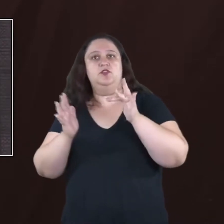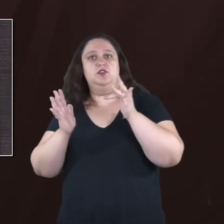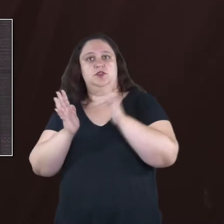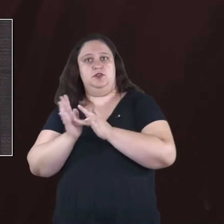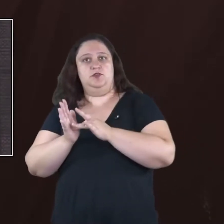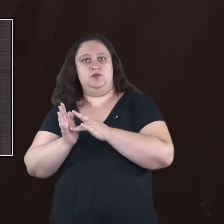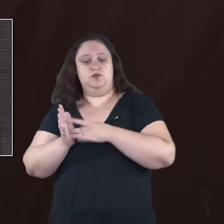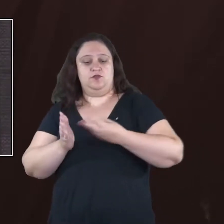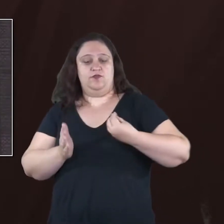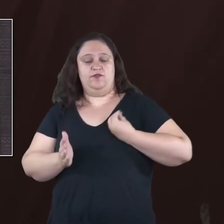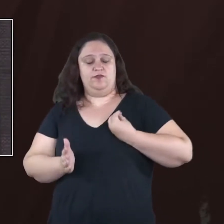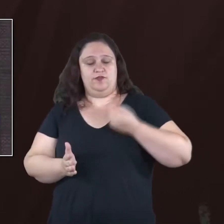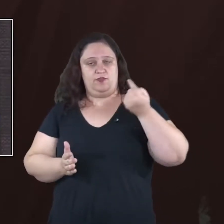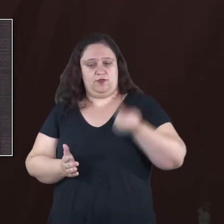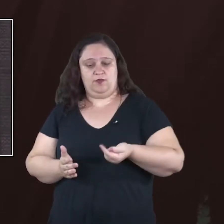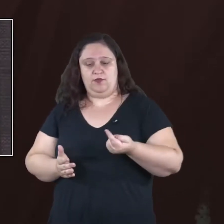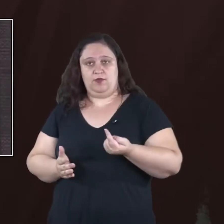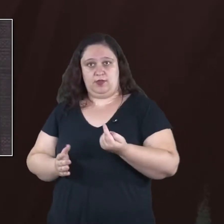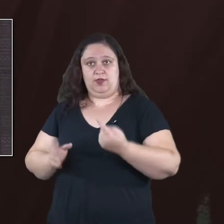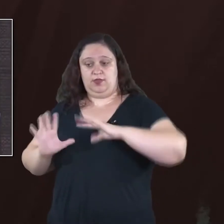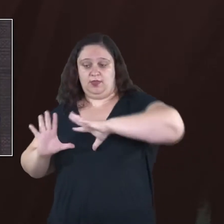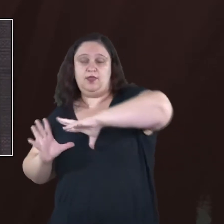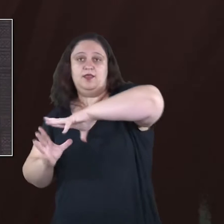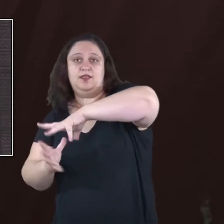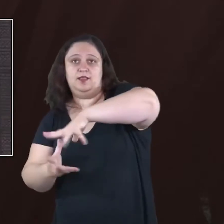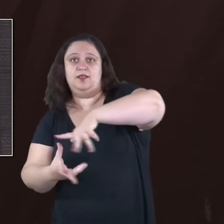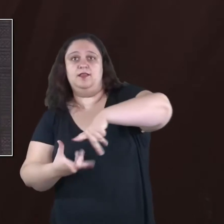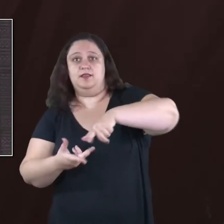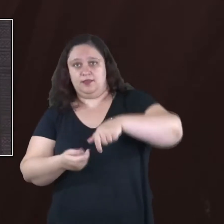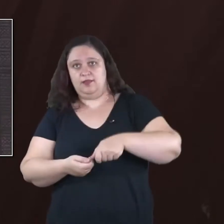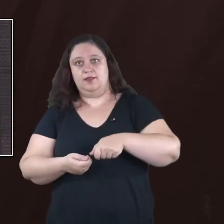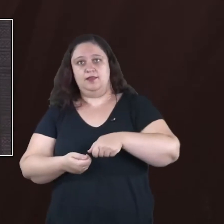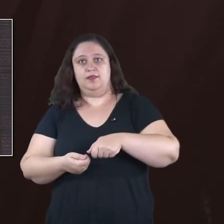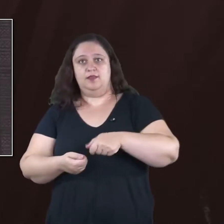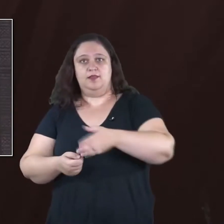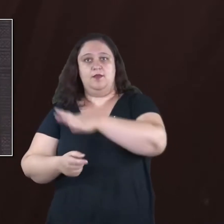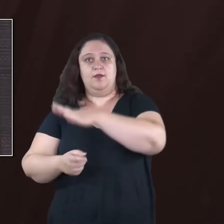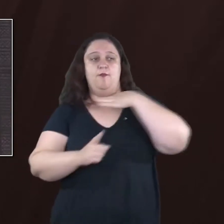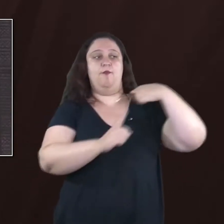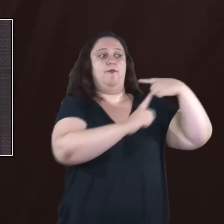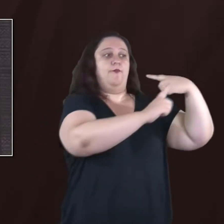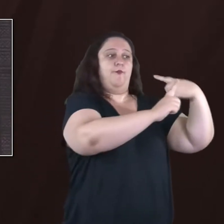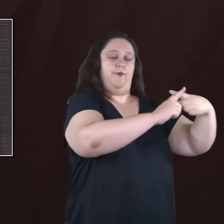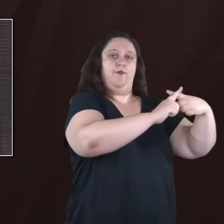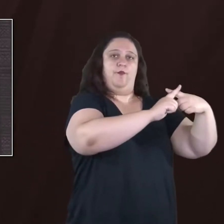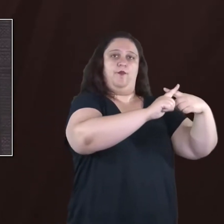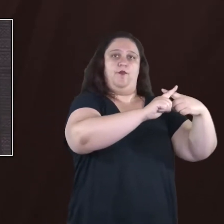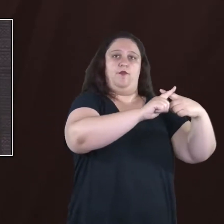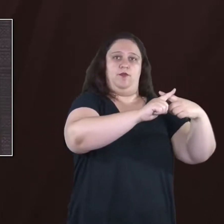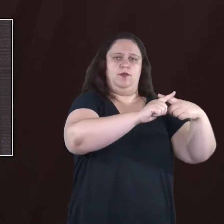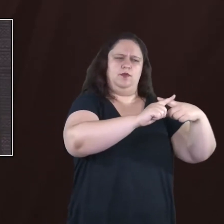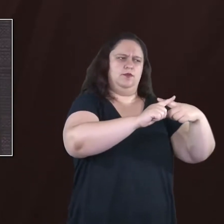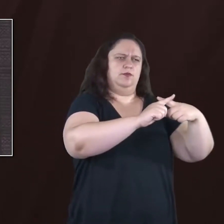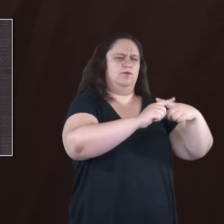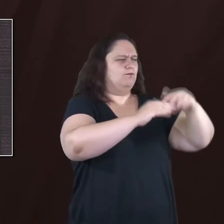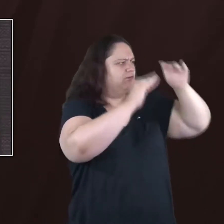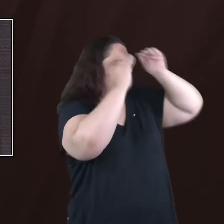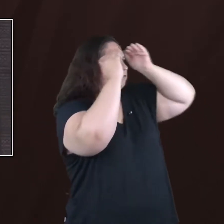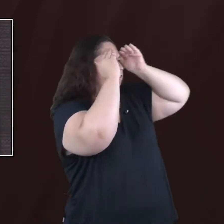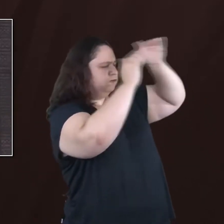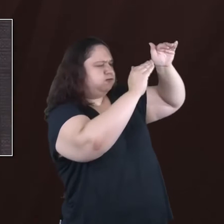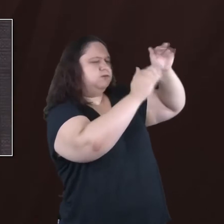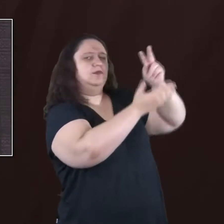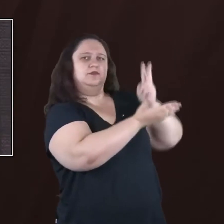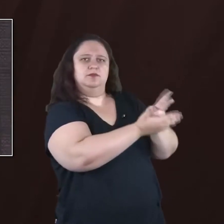Ele cumpriu a sua parte como Cristo, morrendo por nós na cruz, obediente